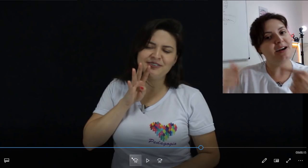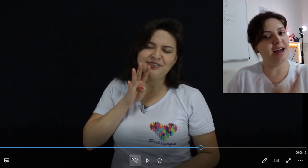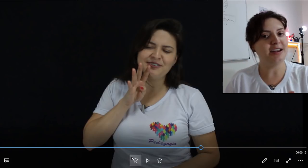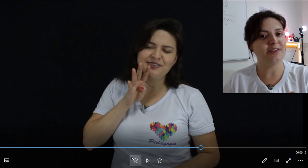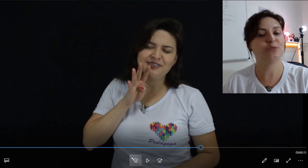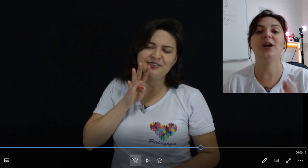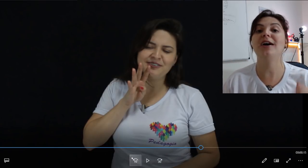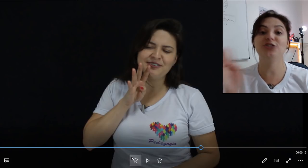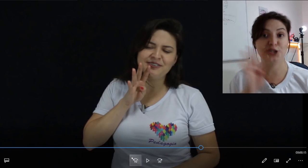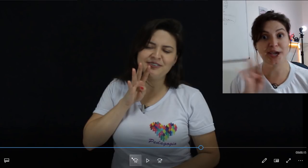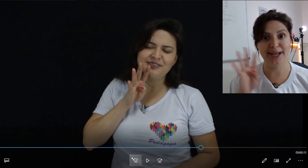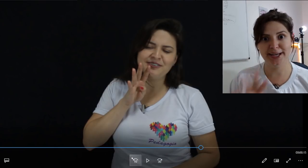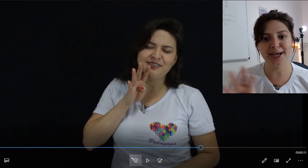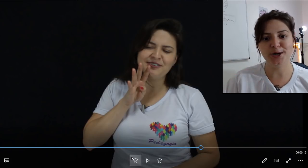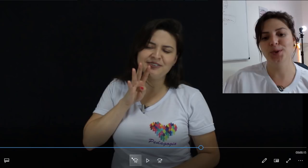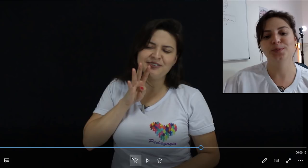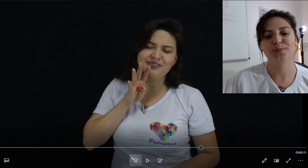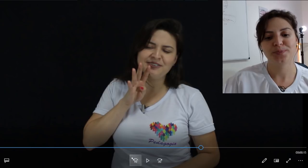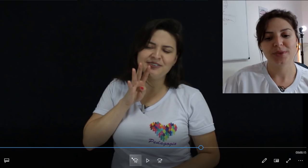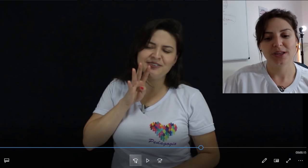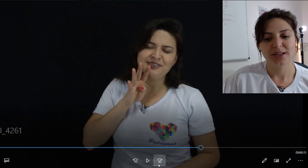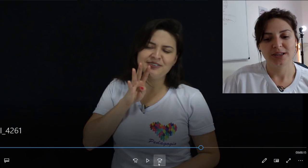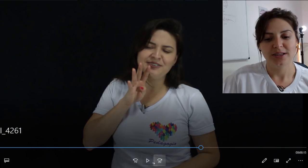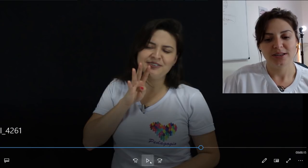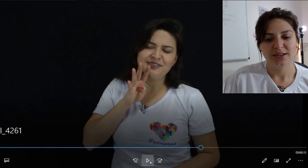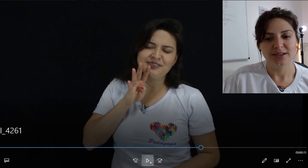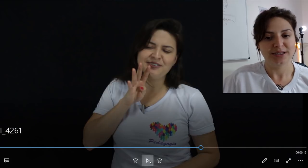lá na faculdade é legal.